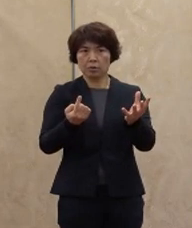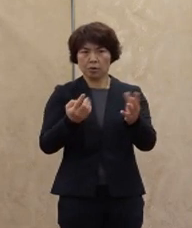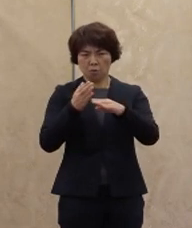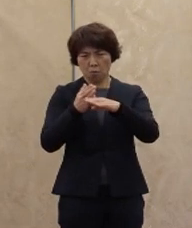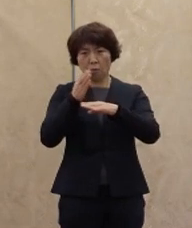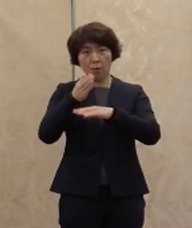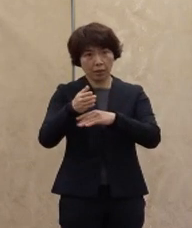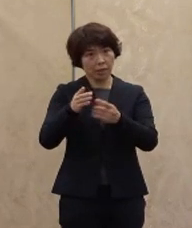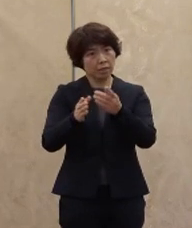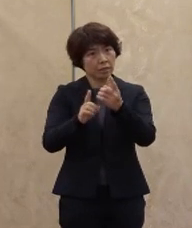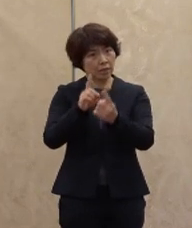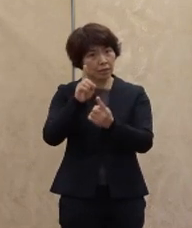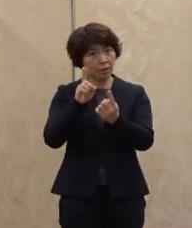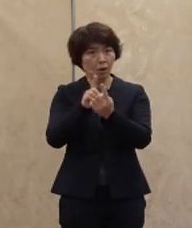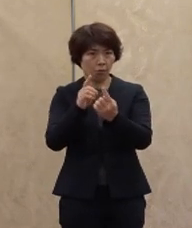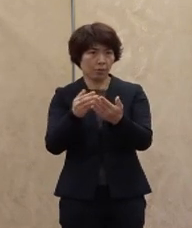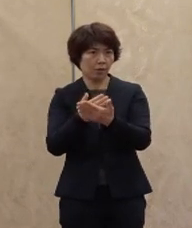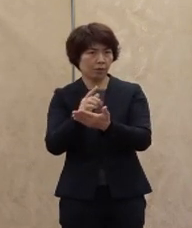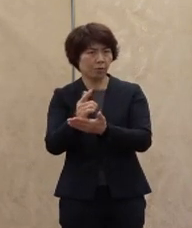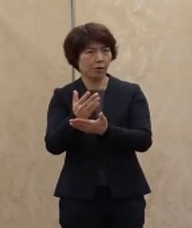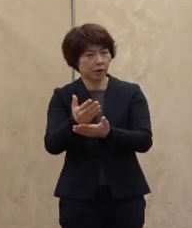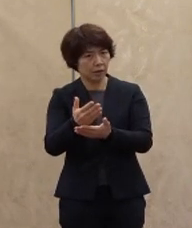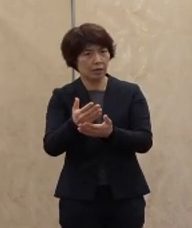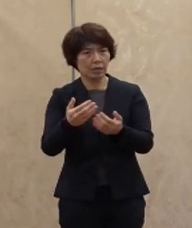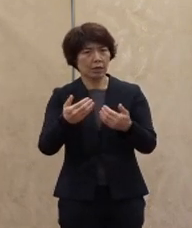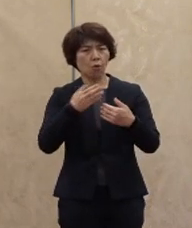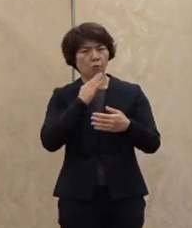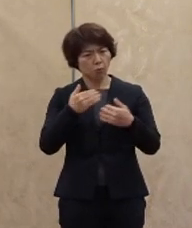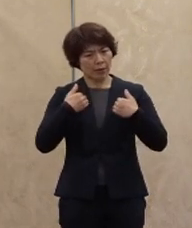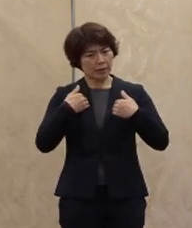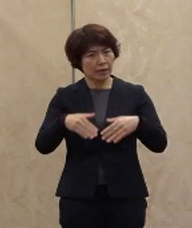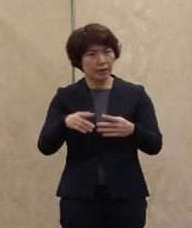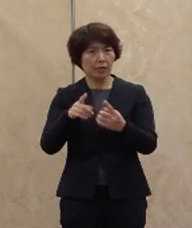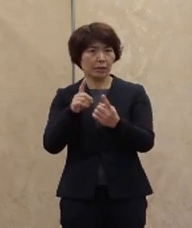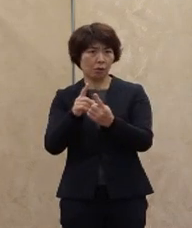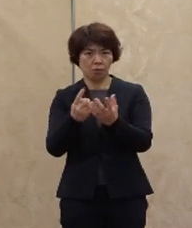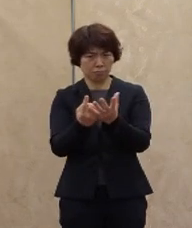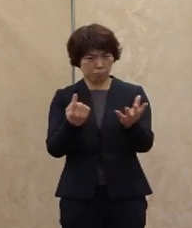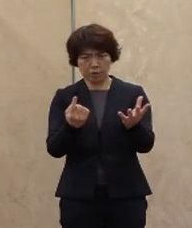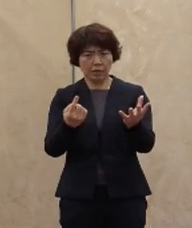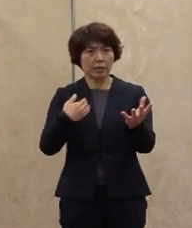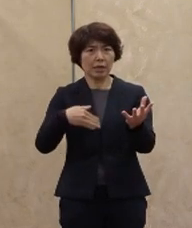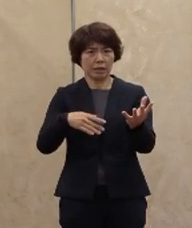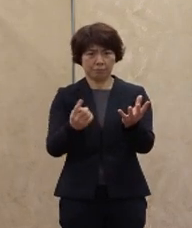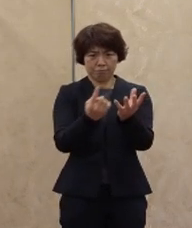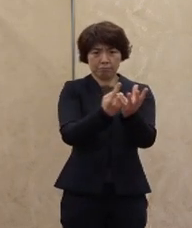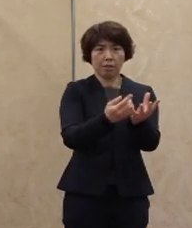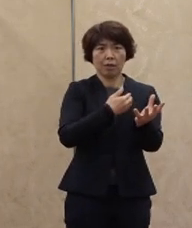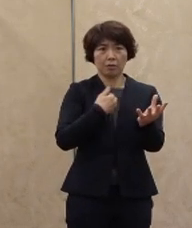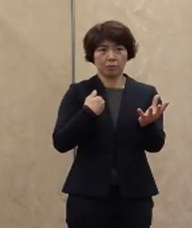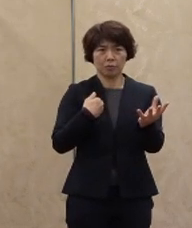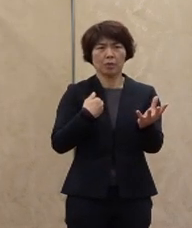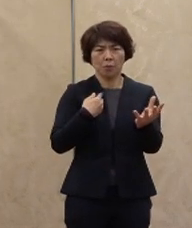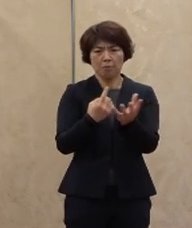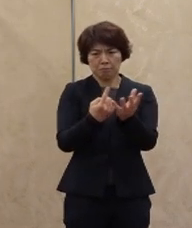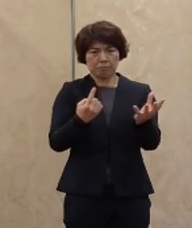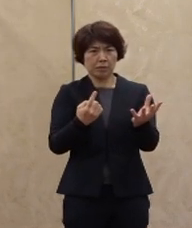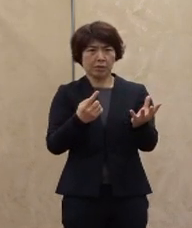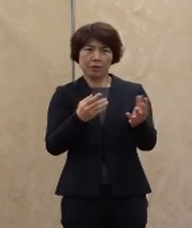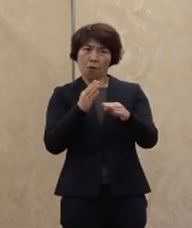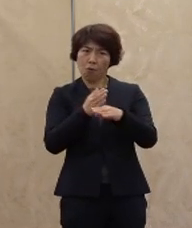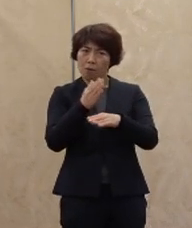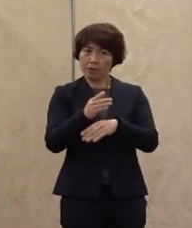ているんじゃないかという問題点は、僕自身もそれはあるだろうなというふうに思っています。で特にこれ顕著に実務上顕著にな